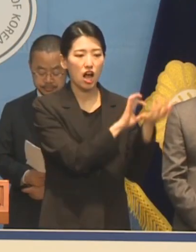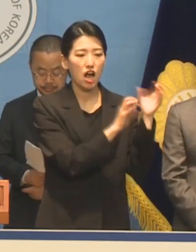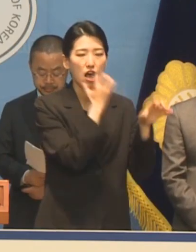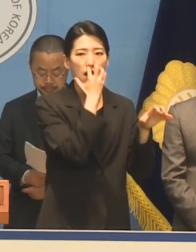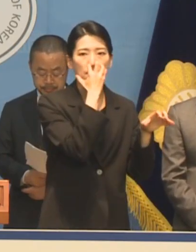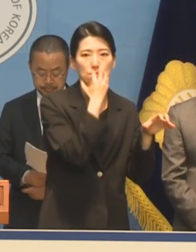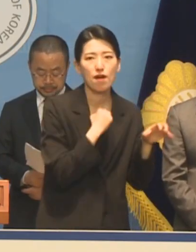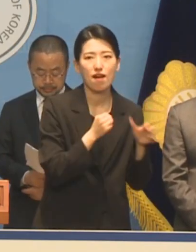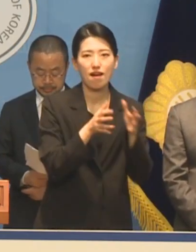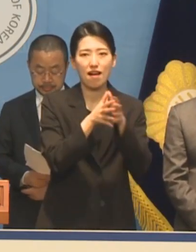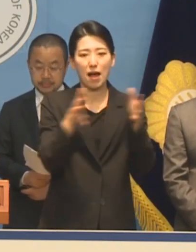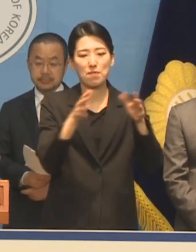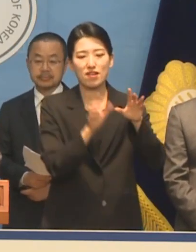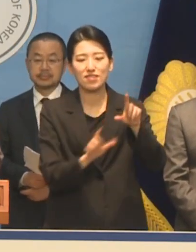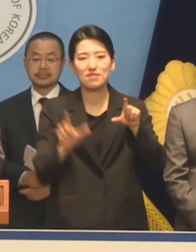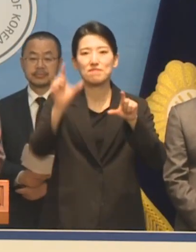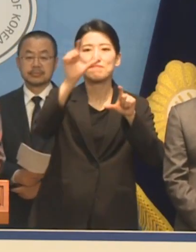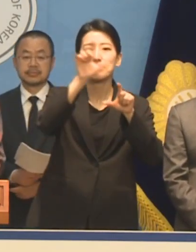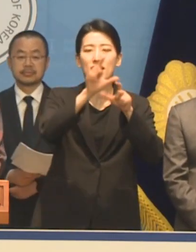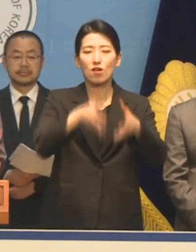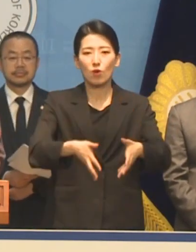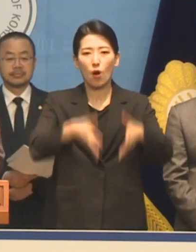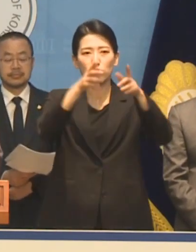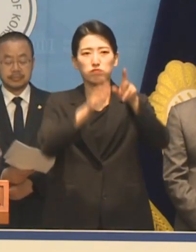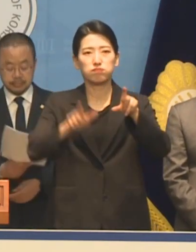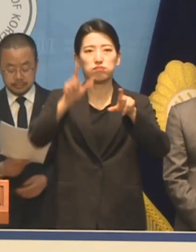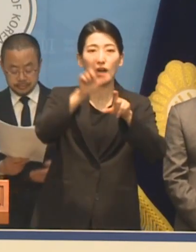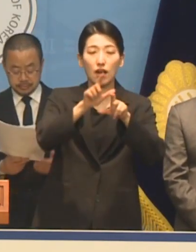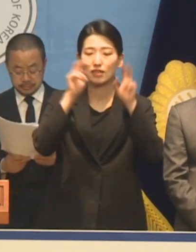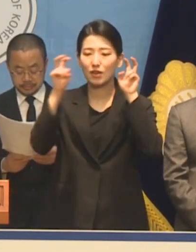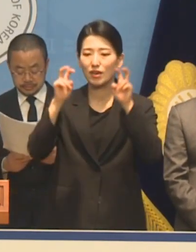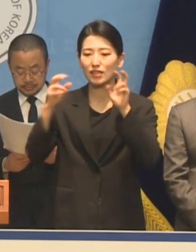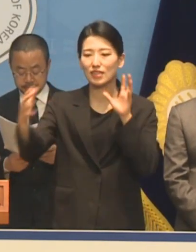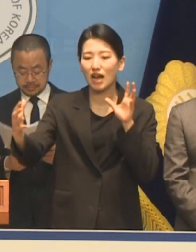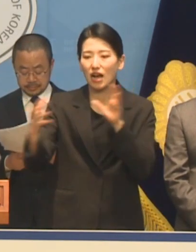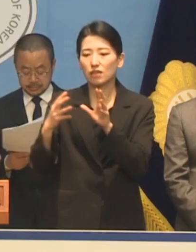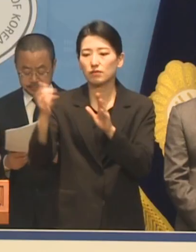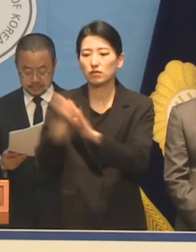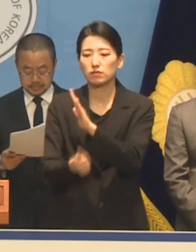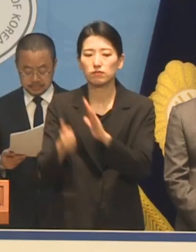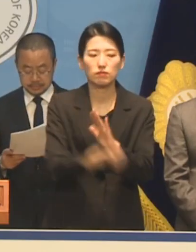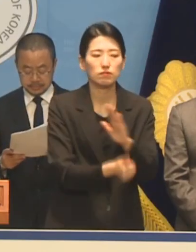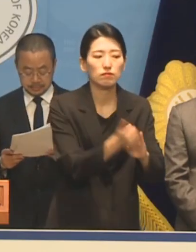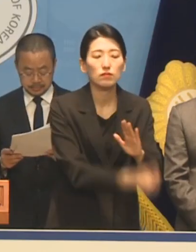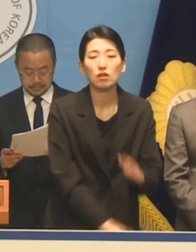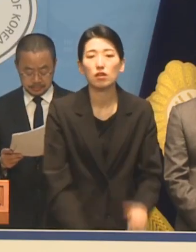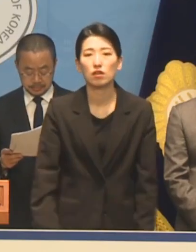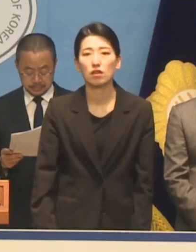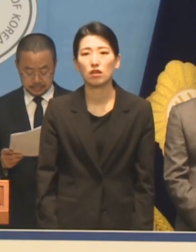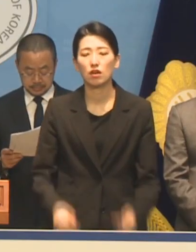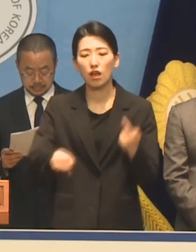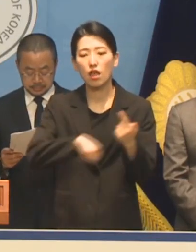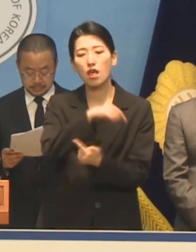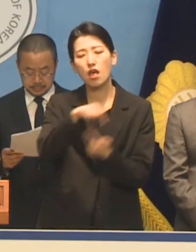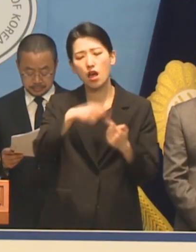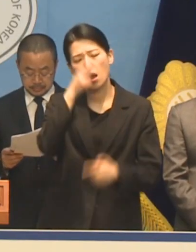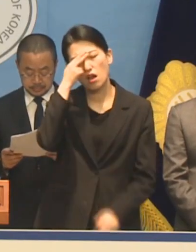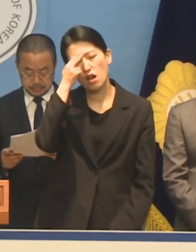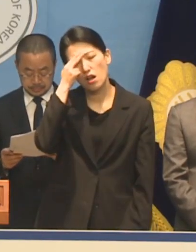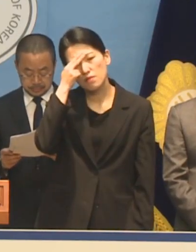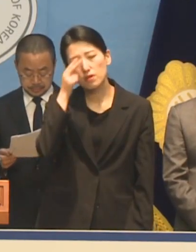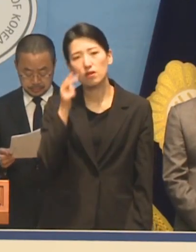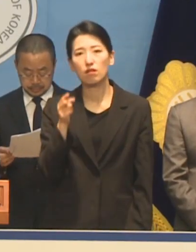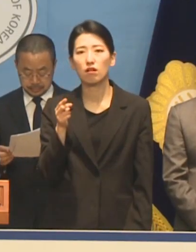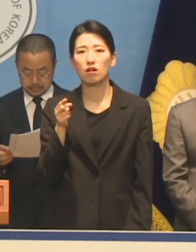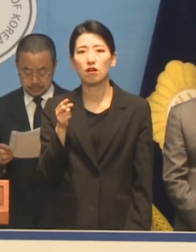신축, M&A 사냥 실패로 인해 경영 부실화에 빠뜨렸고 임금 체불 후 2023년 10월